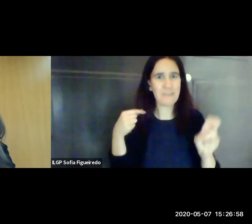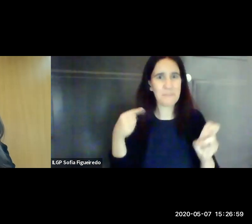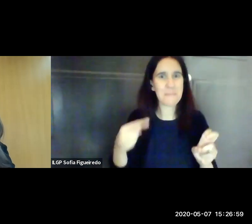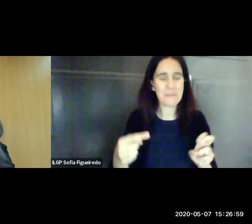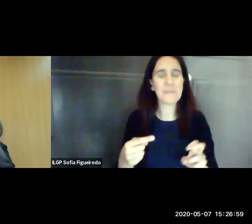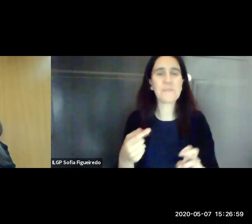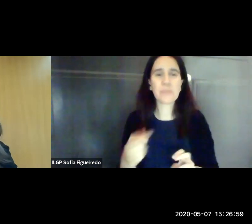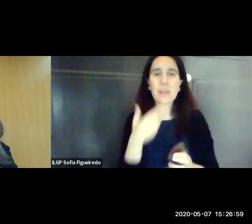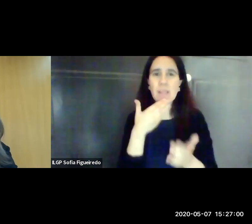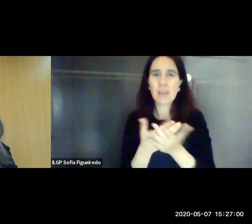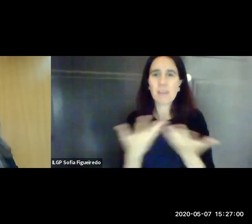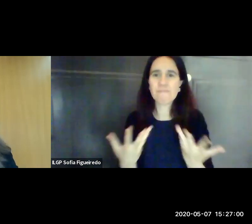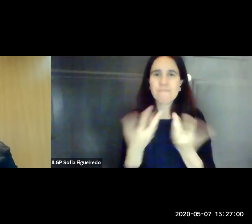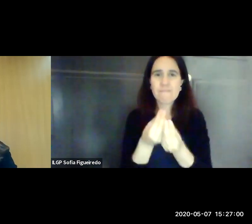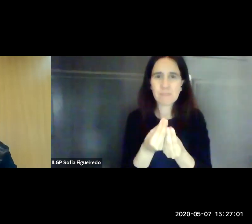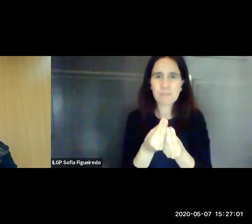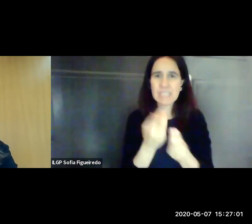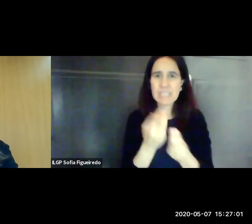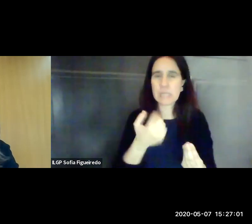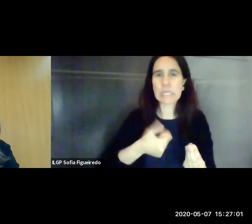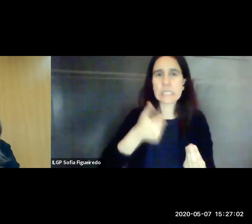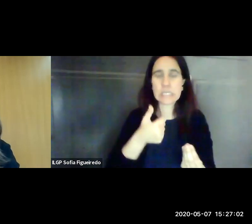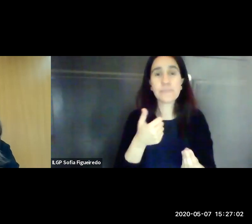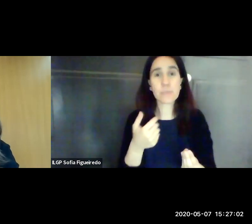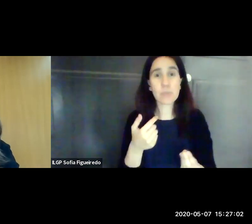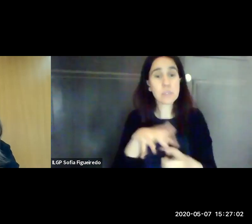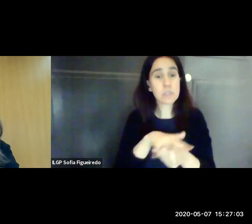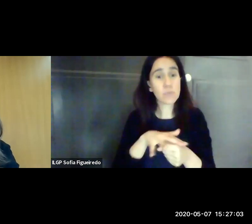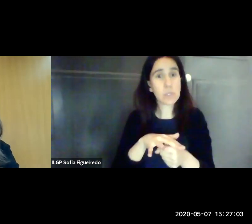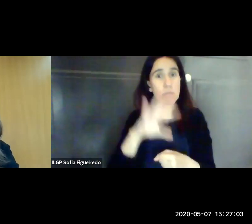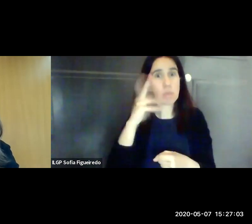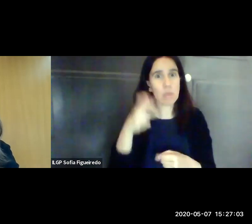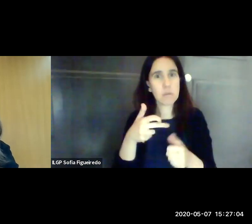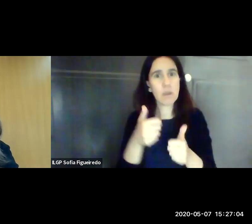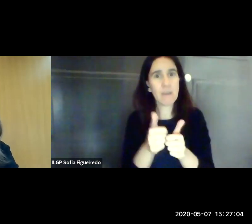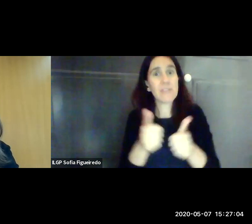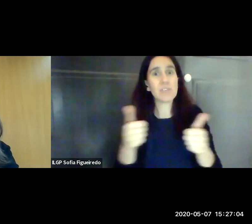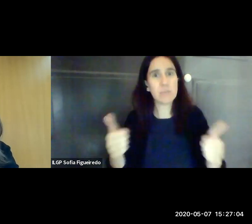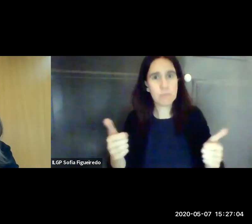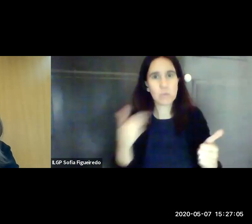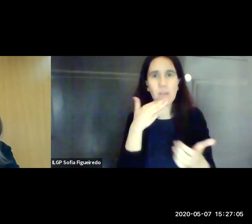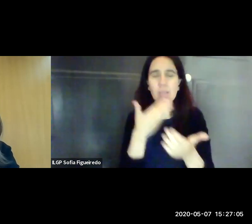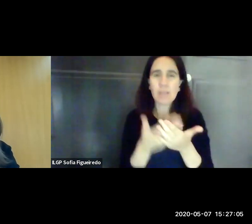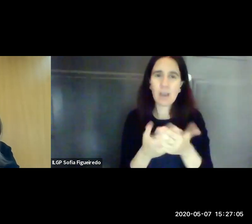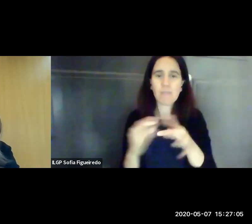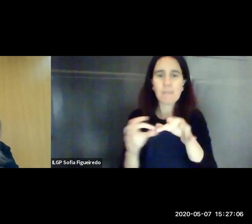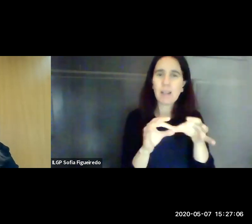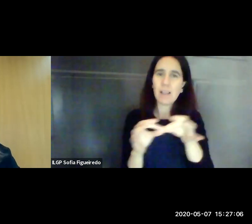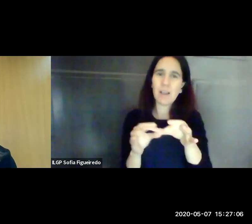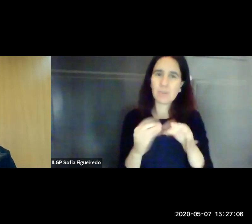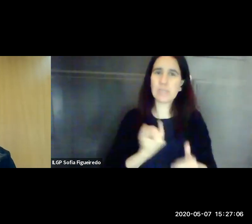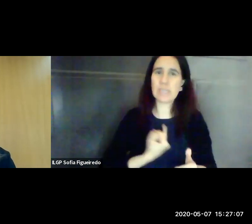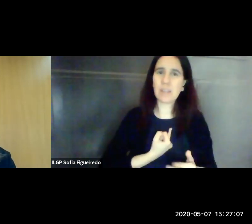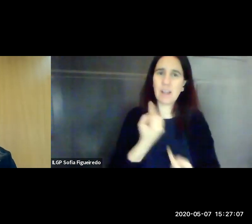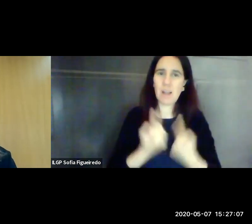fator agregador que permite, principalmente em situação de afastamento, criar alguns laços de